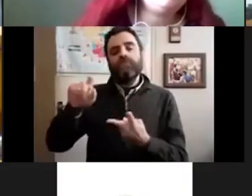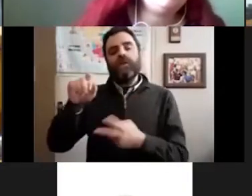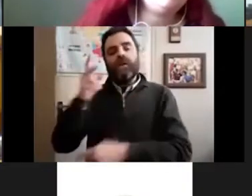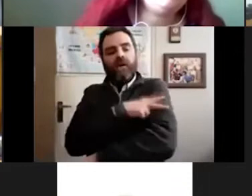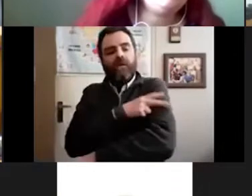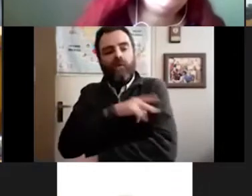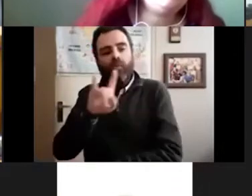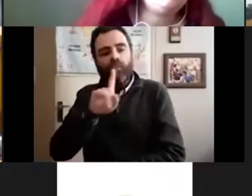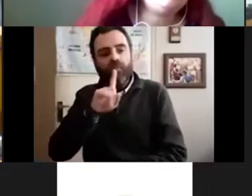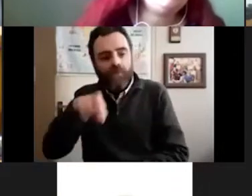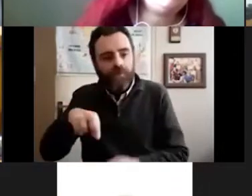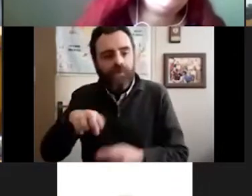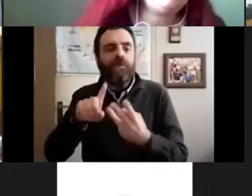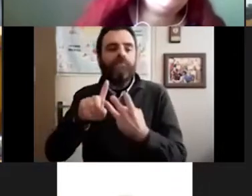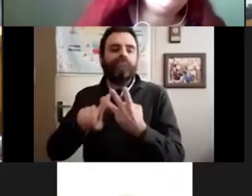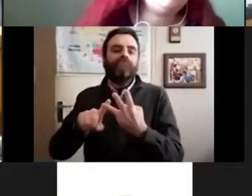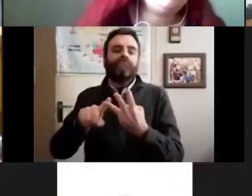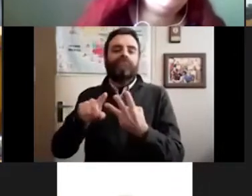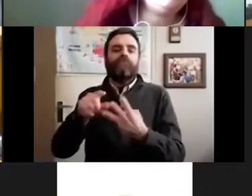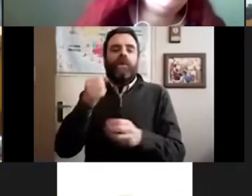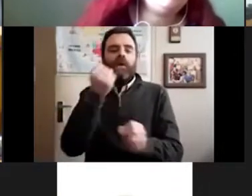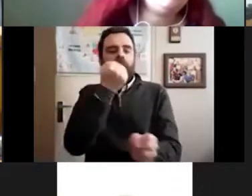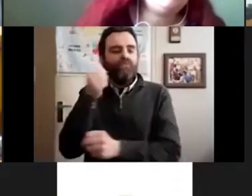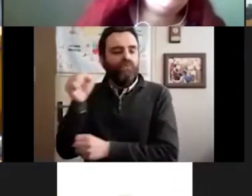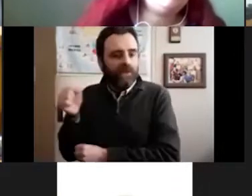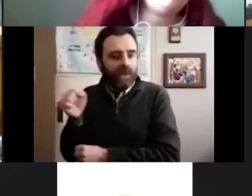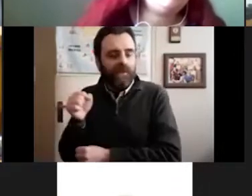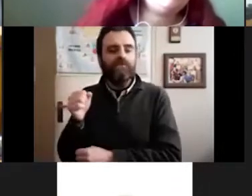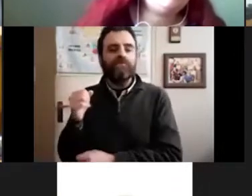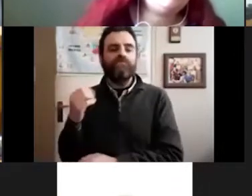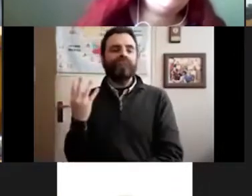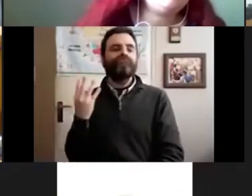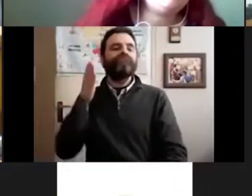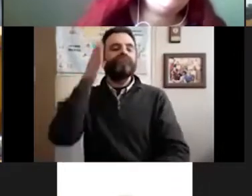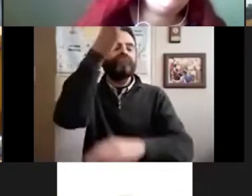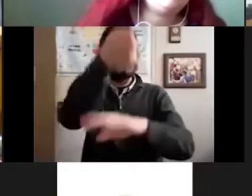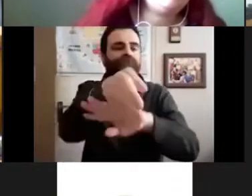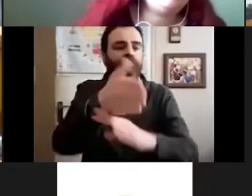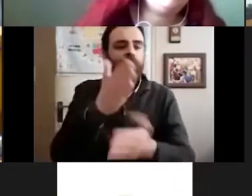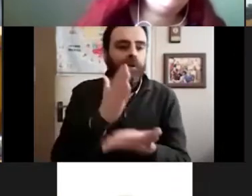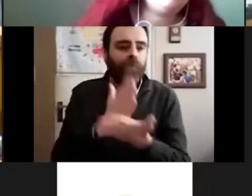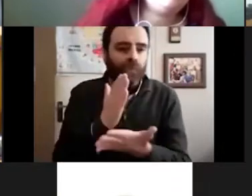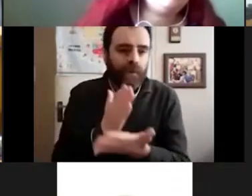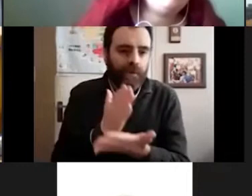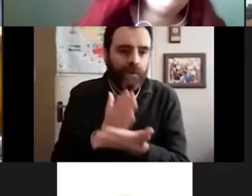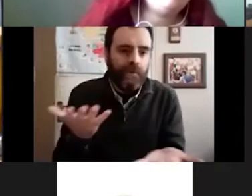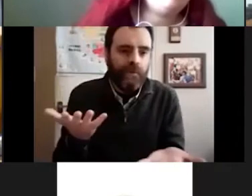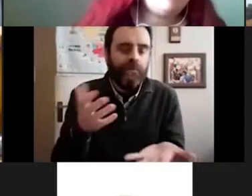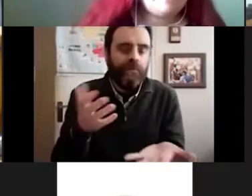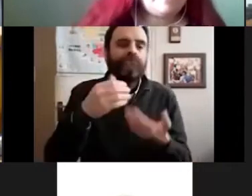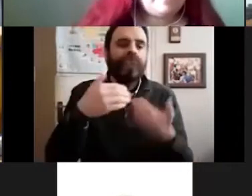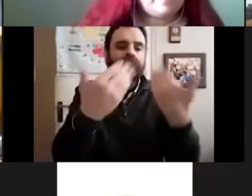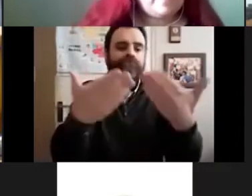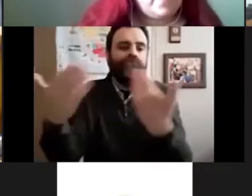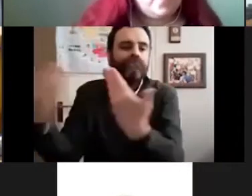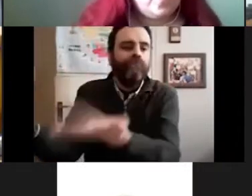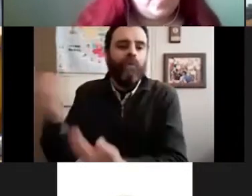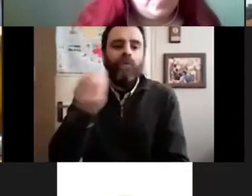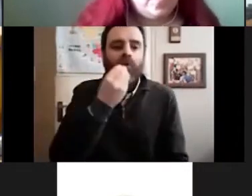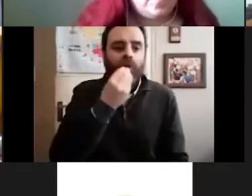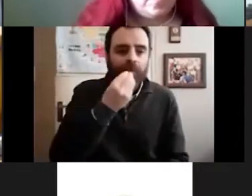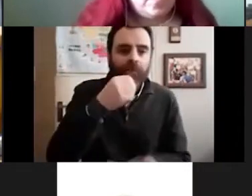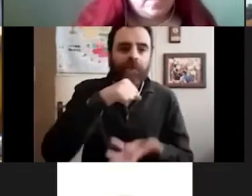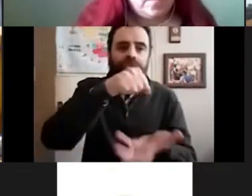su mayoría, yo como director tengo que venir, dice el jefe de UTP, los auxiliares de aseo, tenemos que asistir a la escuela